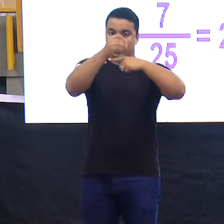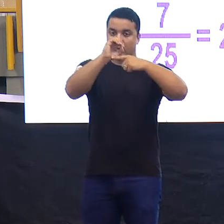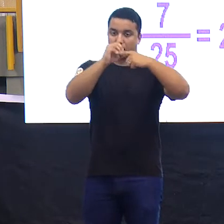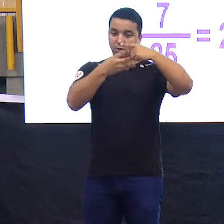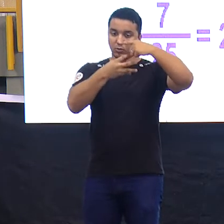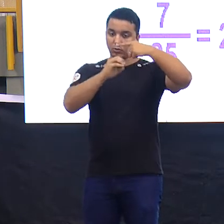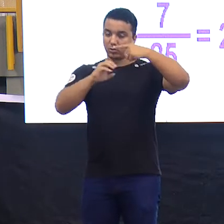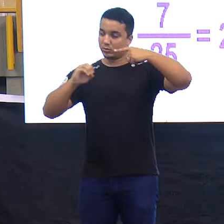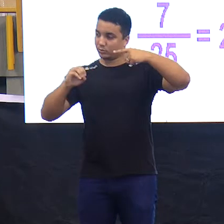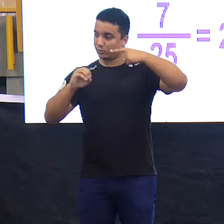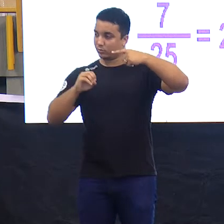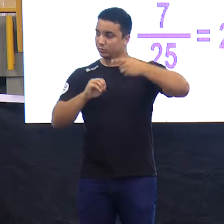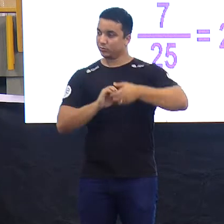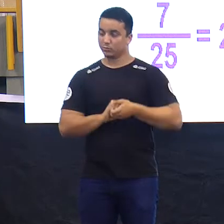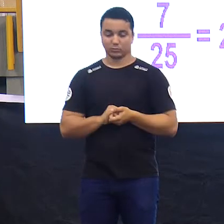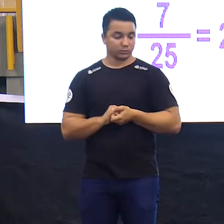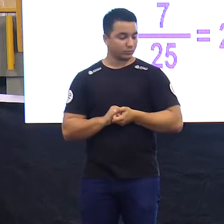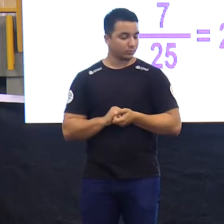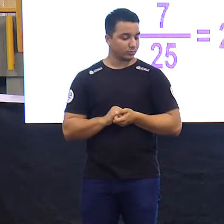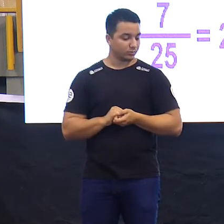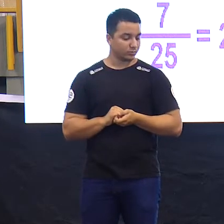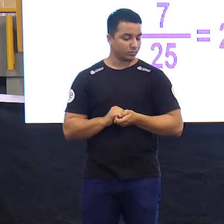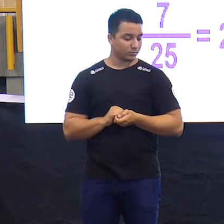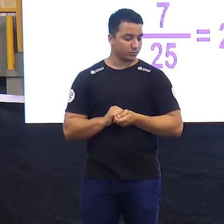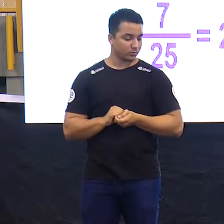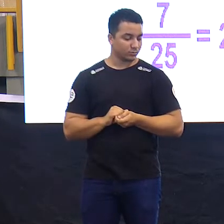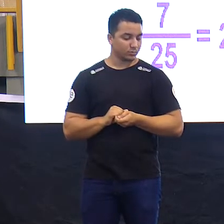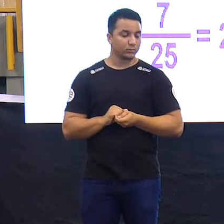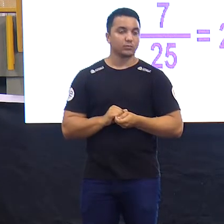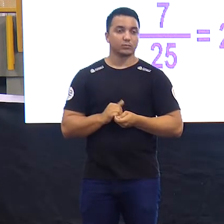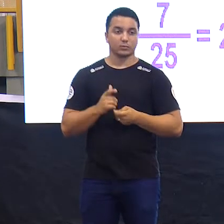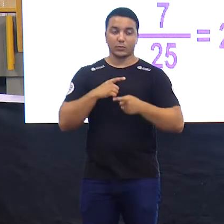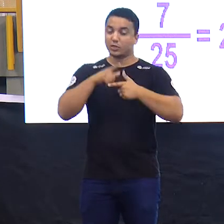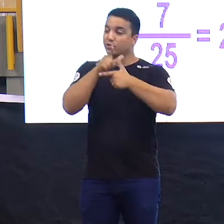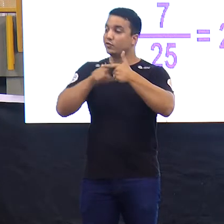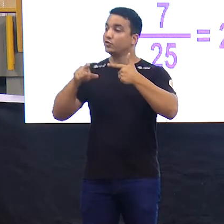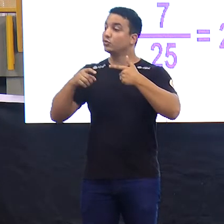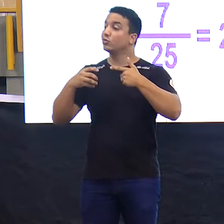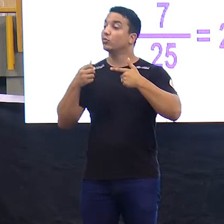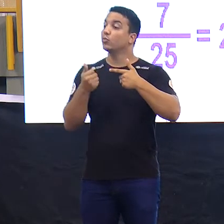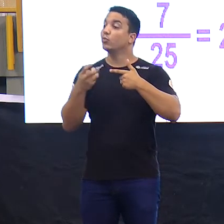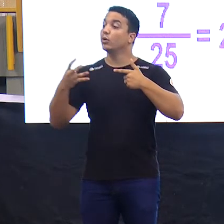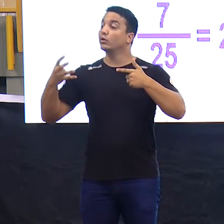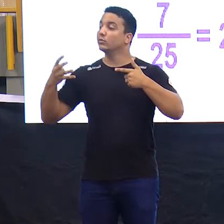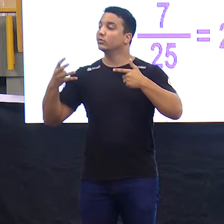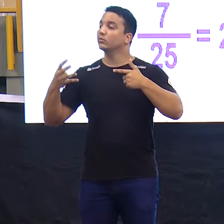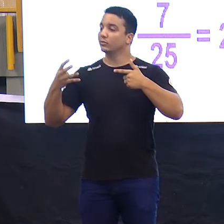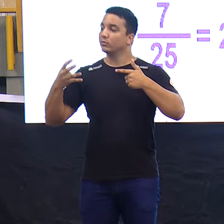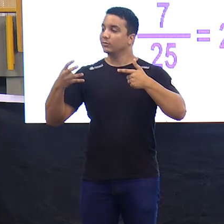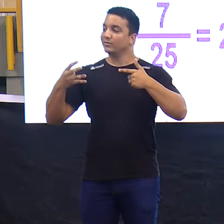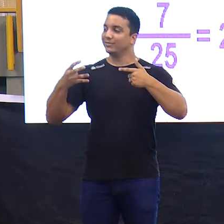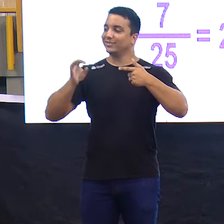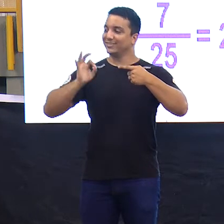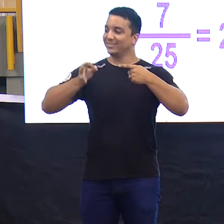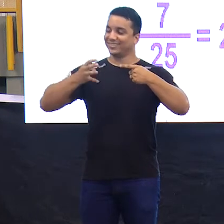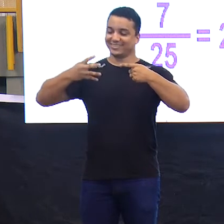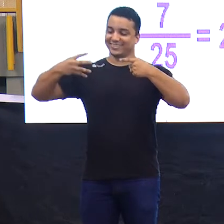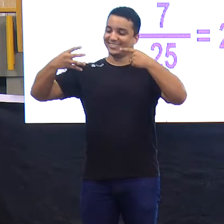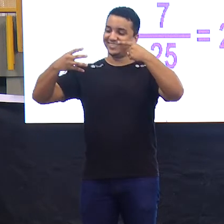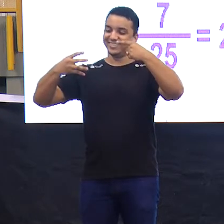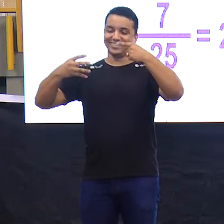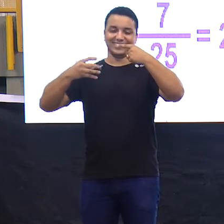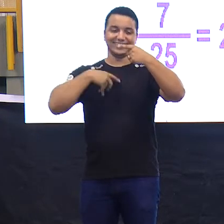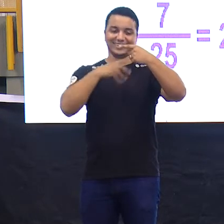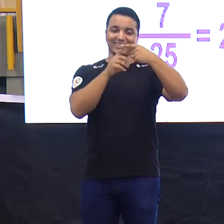vai ficar 70 sobre 400. E eu divido por quanto agora? Por 4. Muito